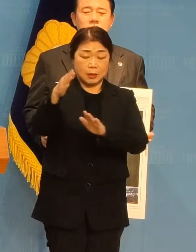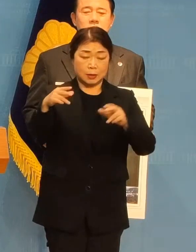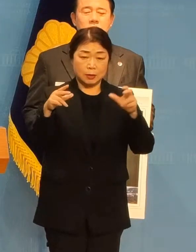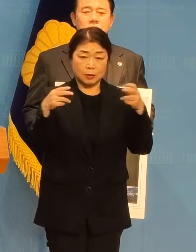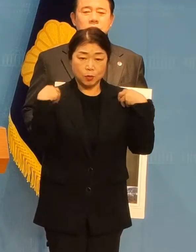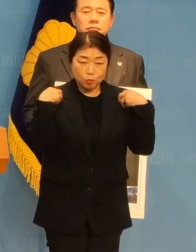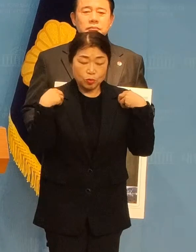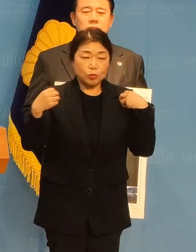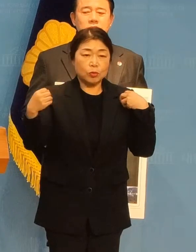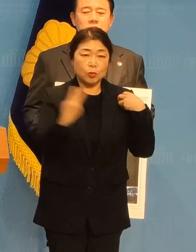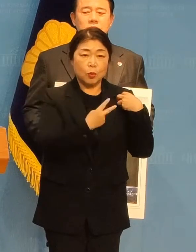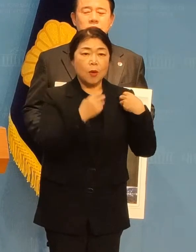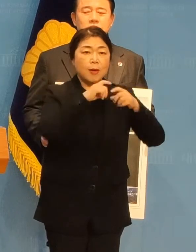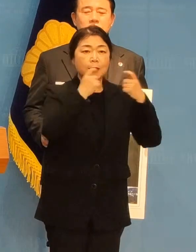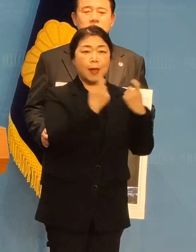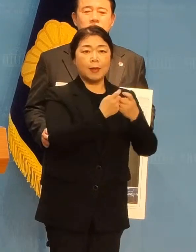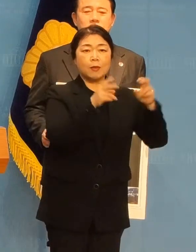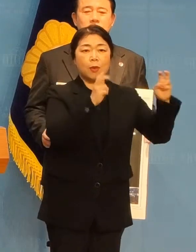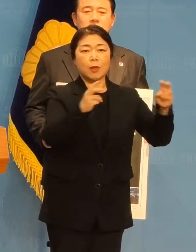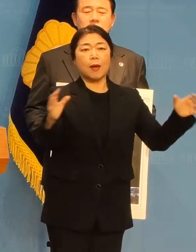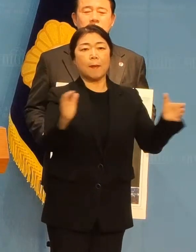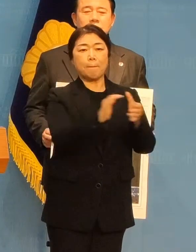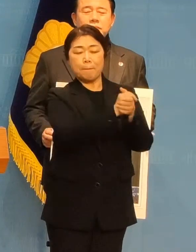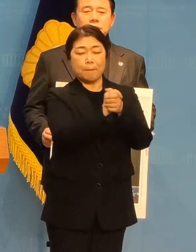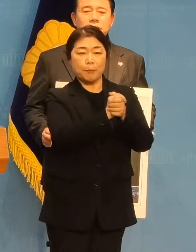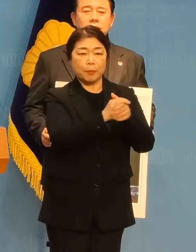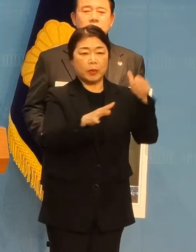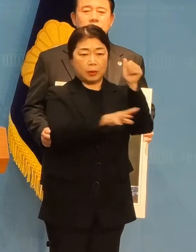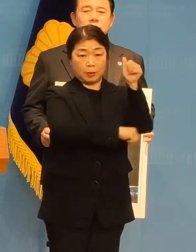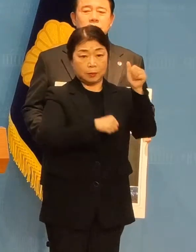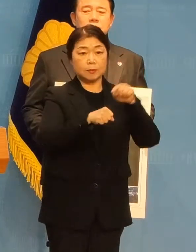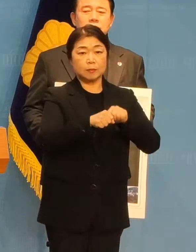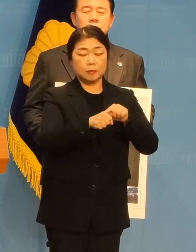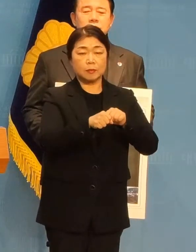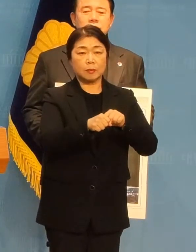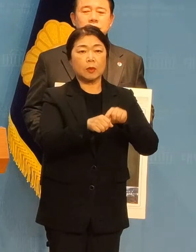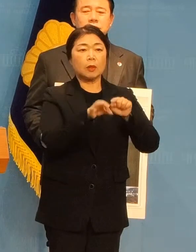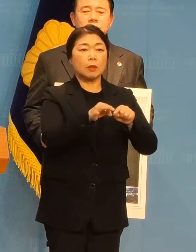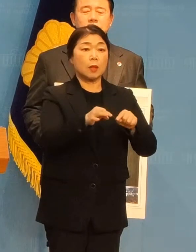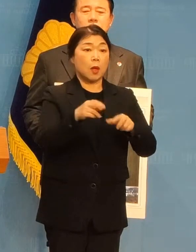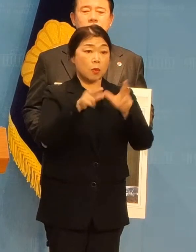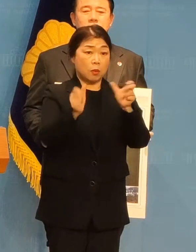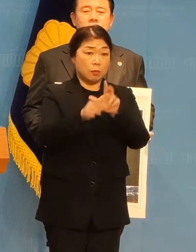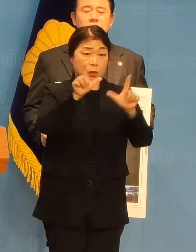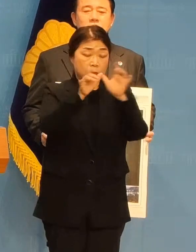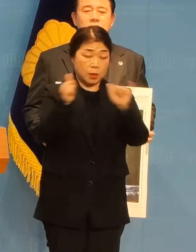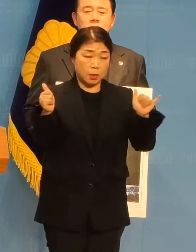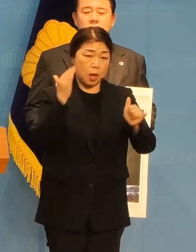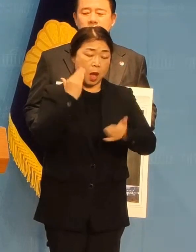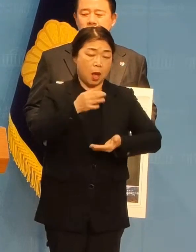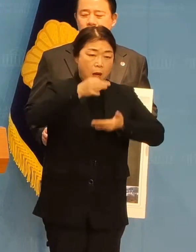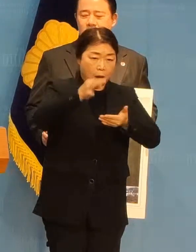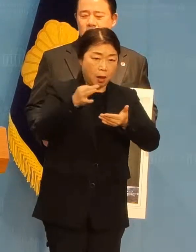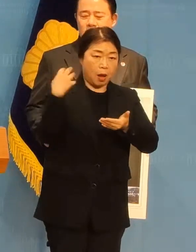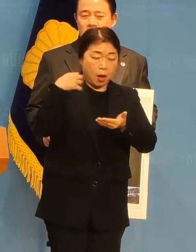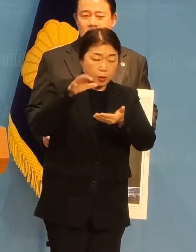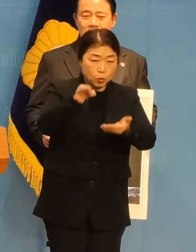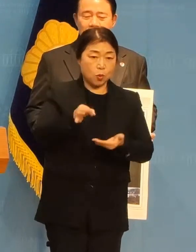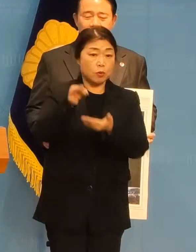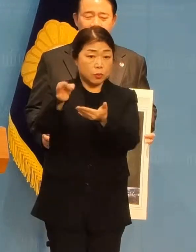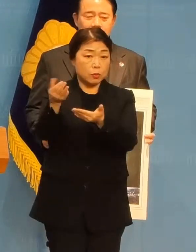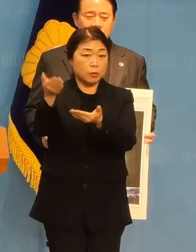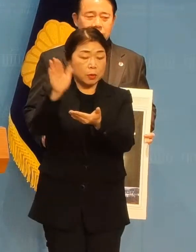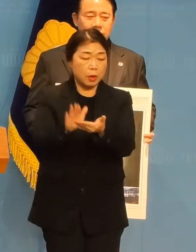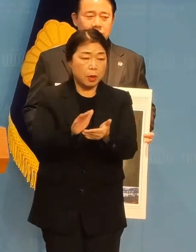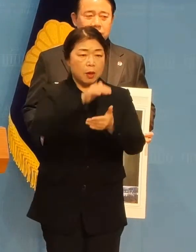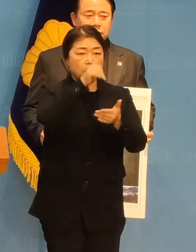조직형 부패범죄에 해당하고 개발사업 현장과 성남 시민에게 돌아가야 할 막대한 이익이 범죄자들 수중으로 들어간